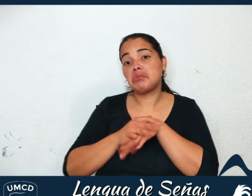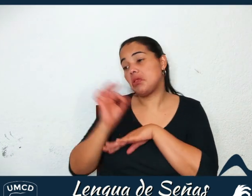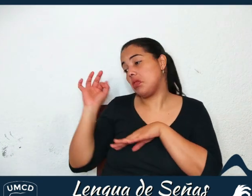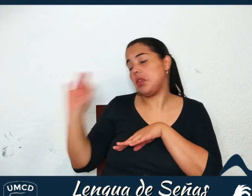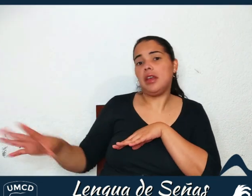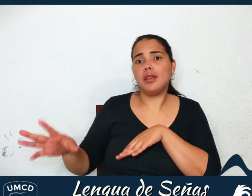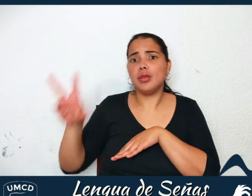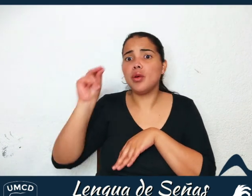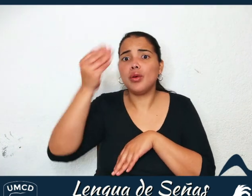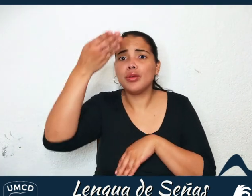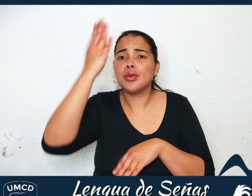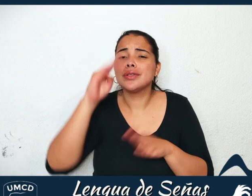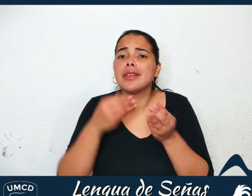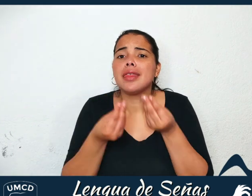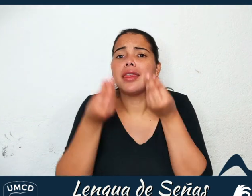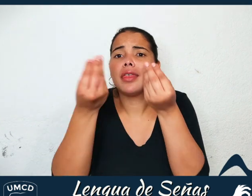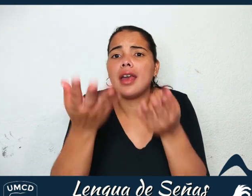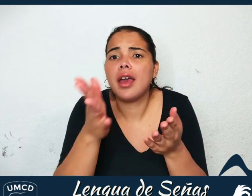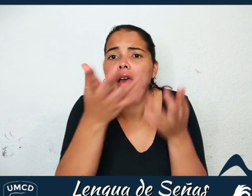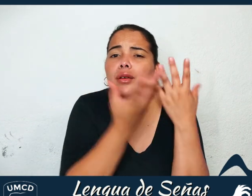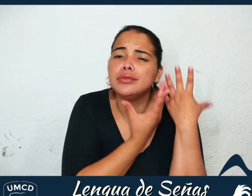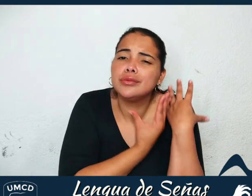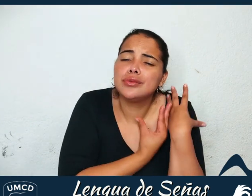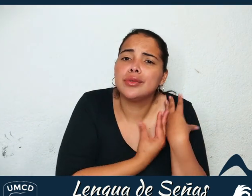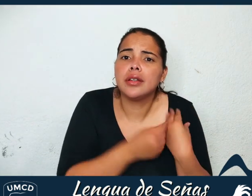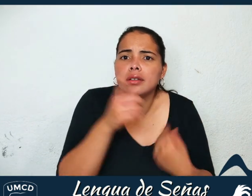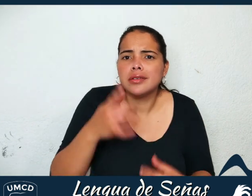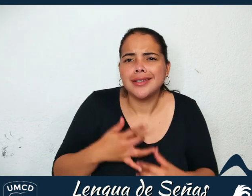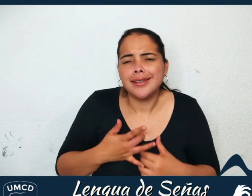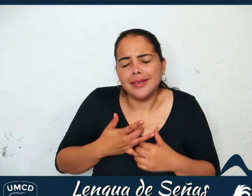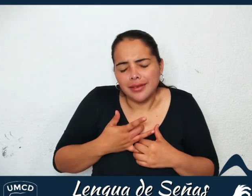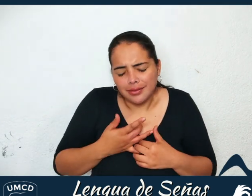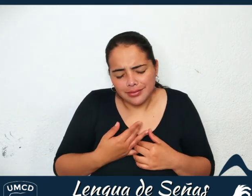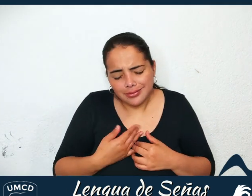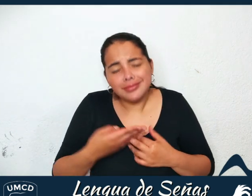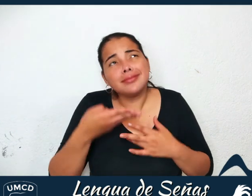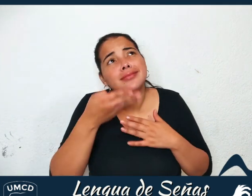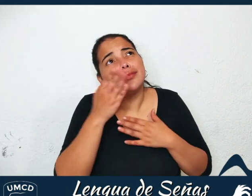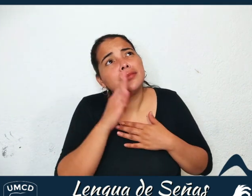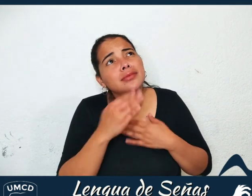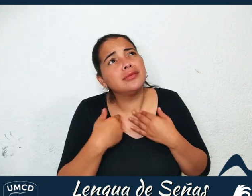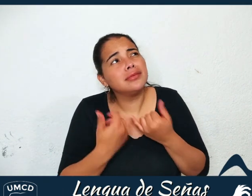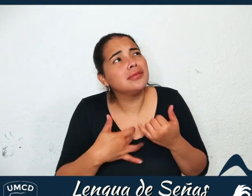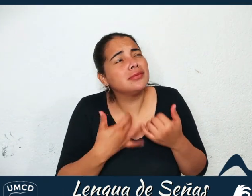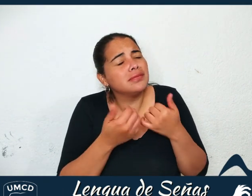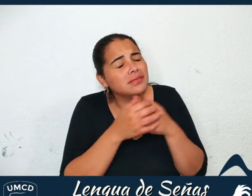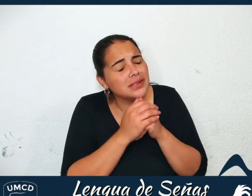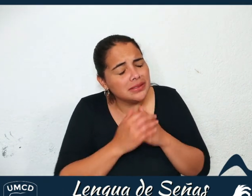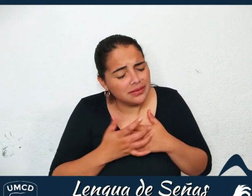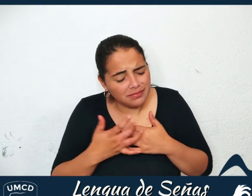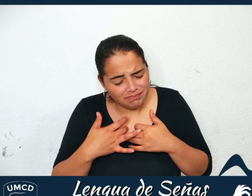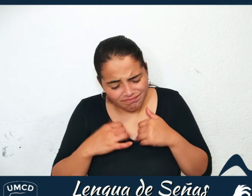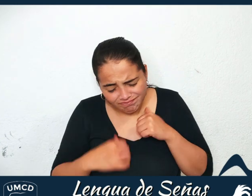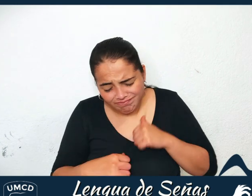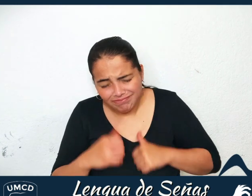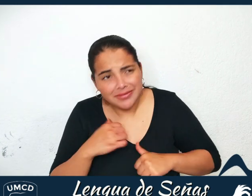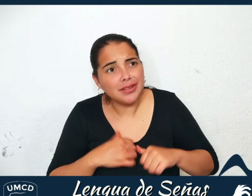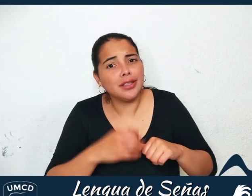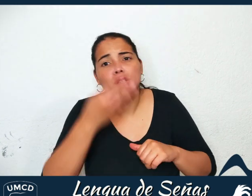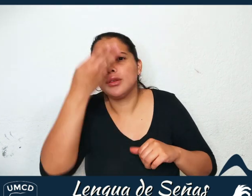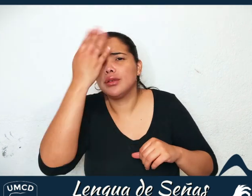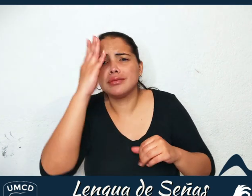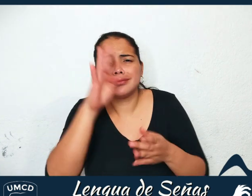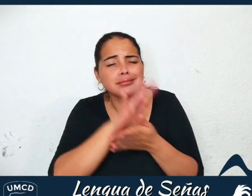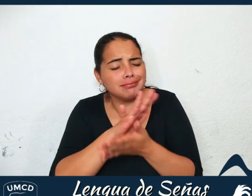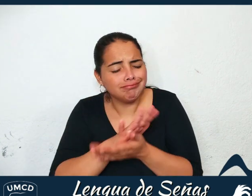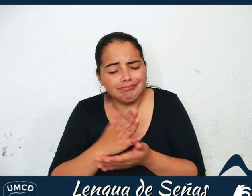nuestro y ministrarnos. Y es la presencia del Espíritu Santo la cual obra en el creyente en este momento y